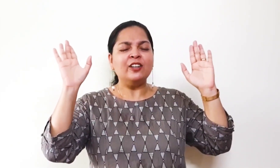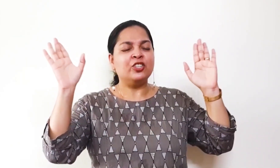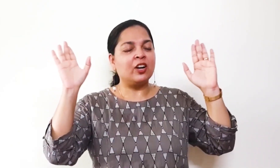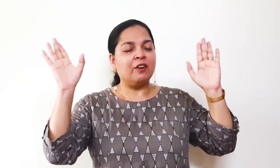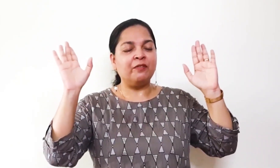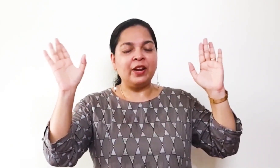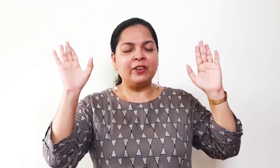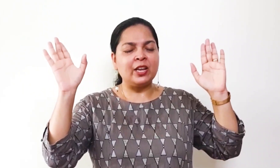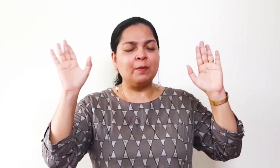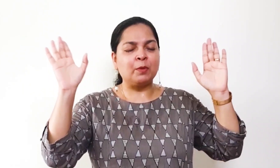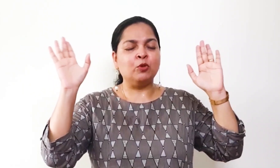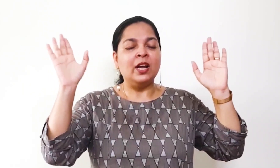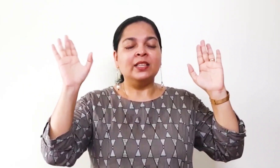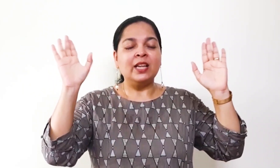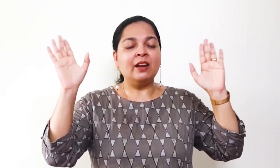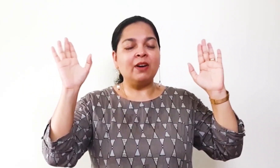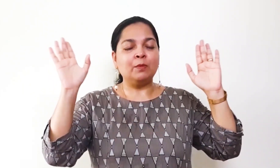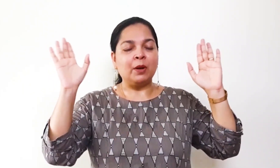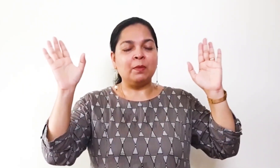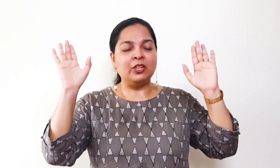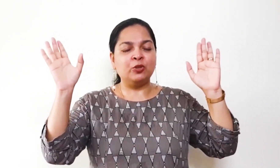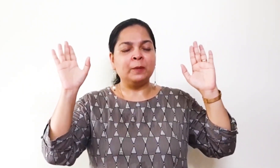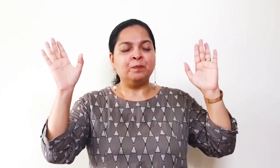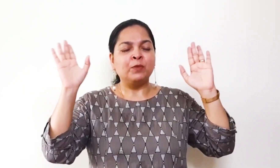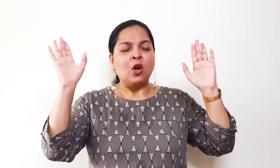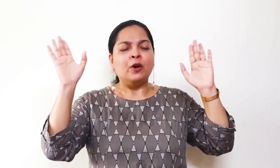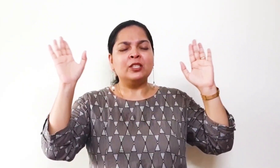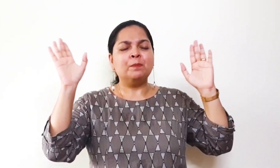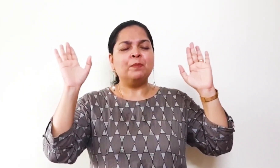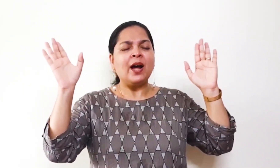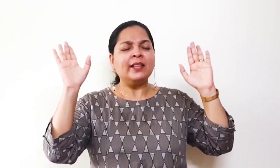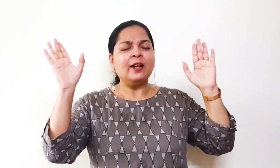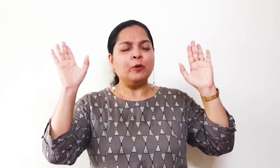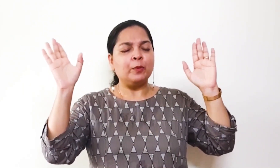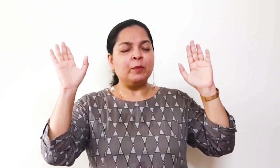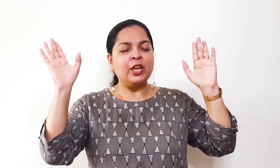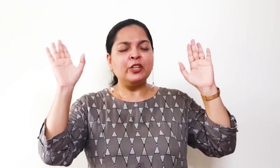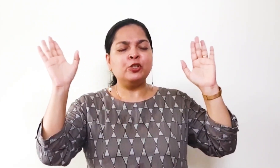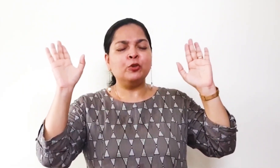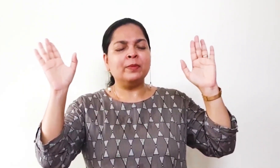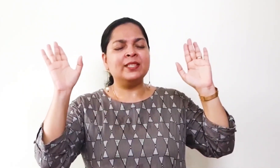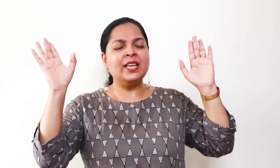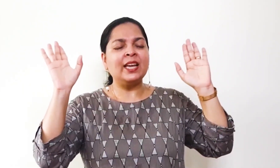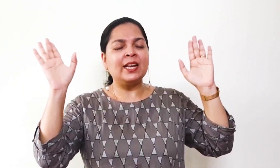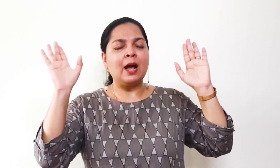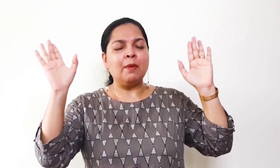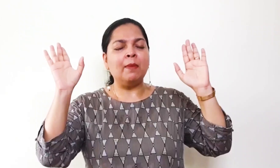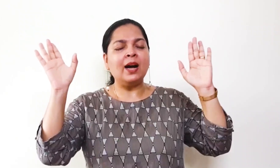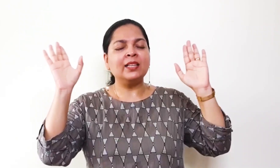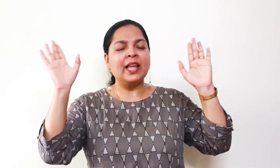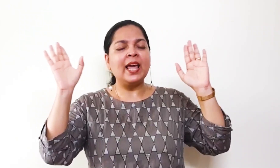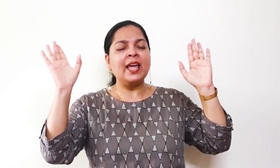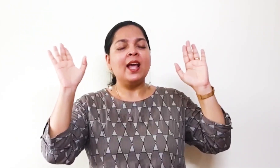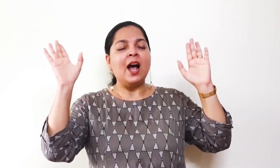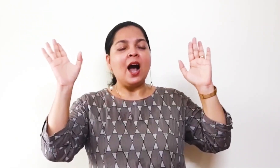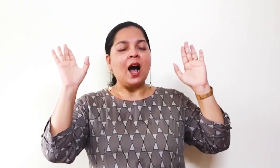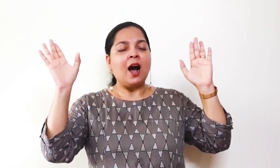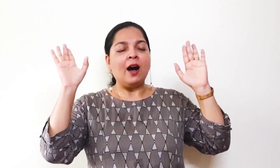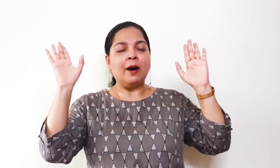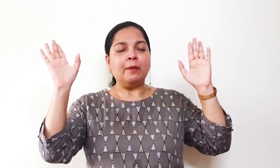सुगंध हर जगह फैल रही है प्रभु। धन्यवाद परमेश्वर, इस प्रार्थना को प्रभु यीशु मसीह के नाम में मांगते